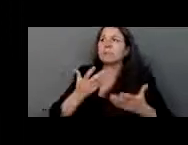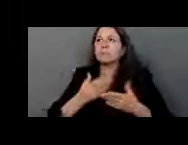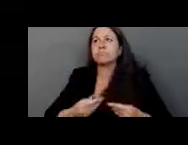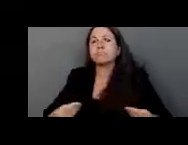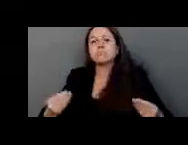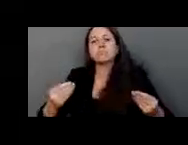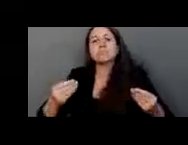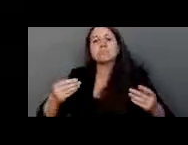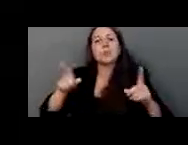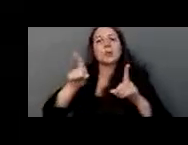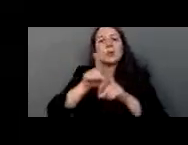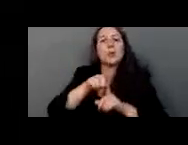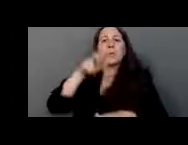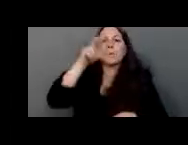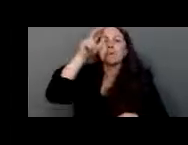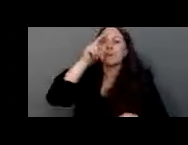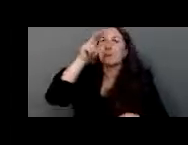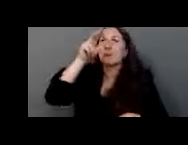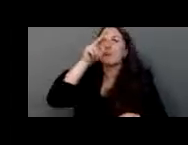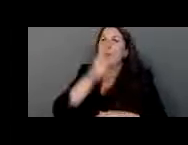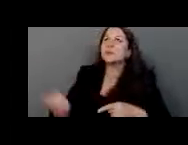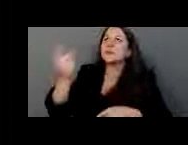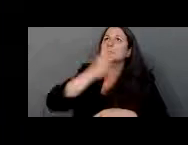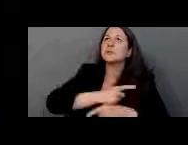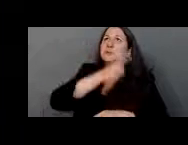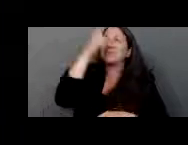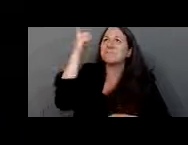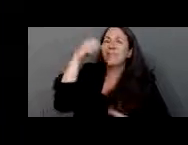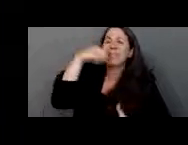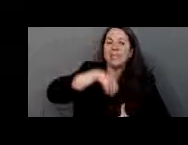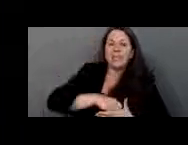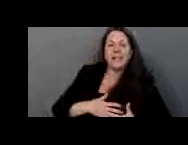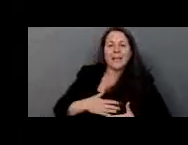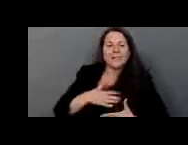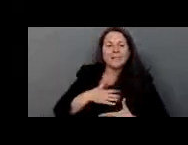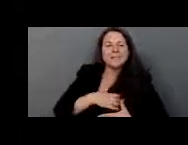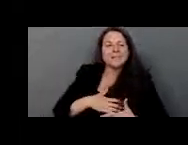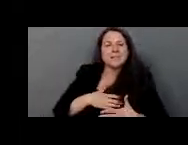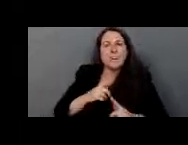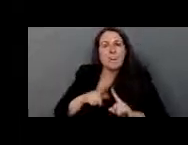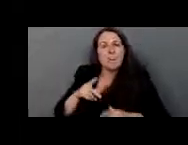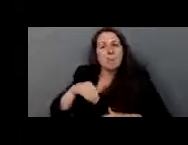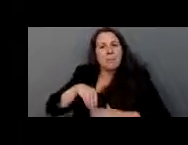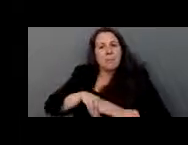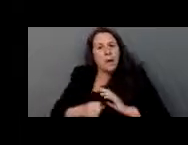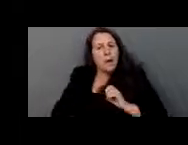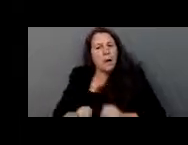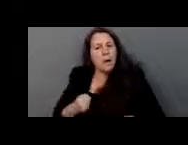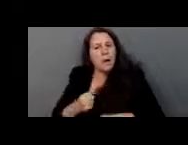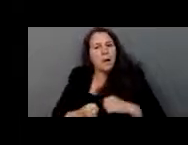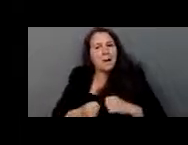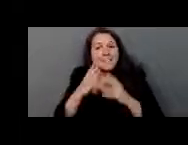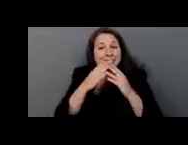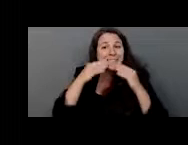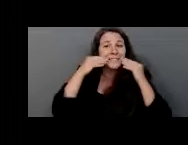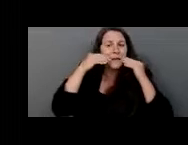d'un jour d'été. Et je me réjouis, bien que la douleur me ronge, je souris avec une larme à l'œil, mais mon oiseau est